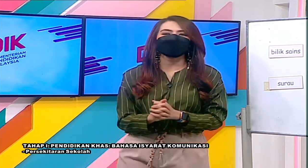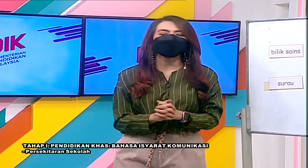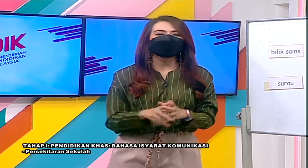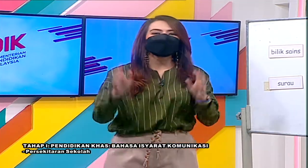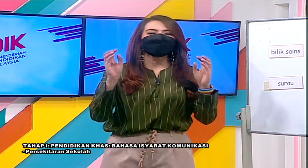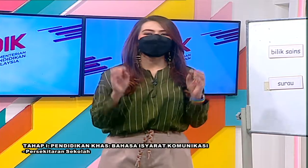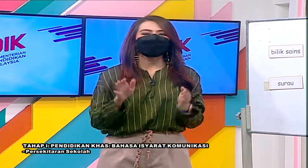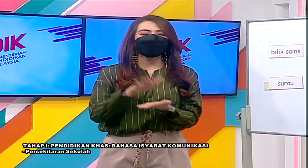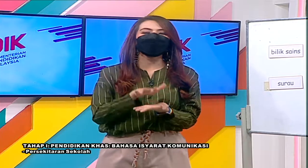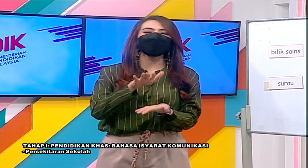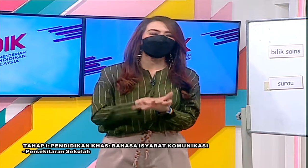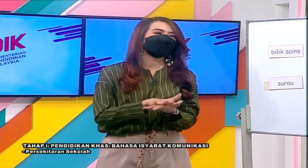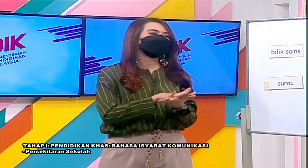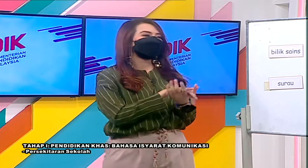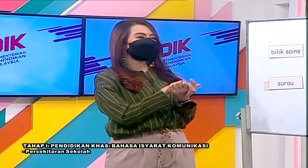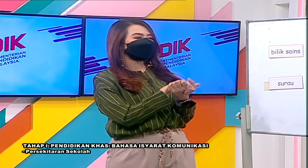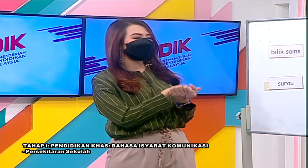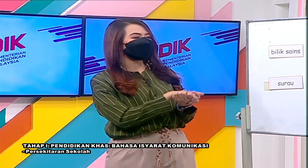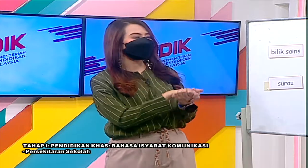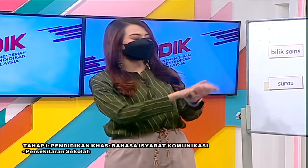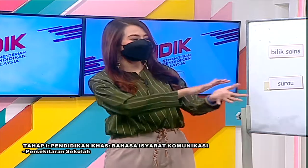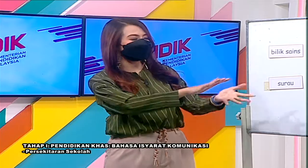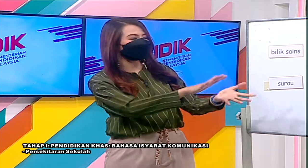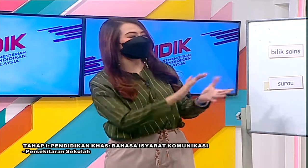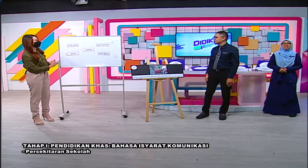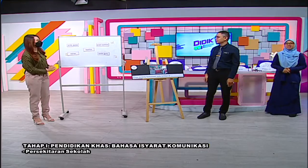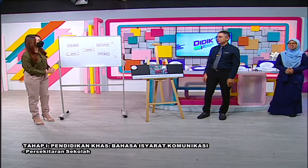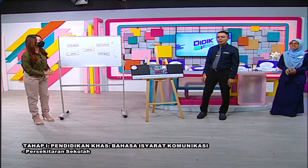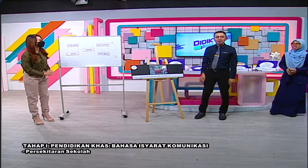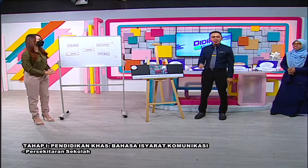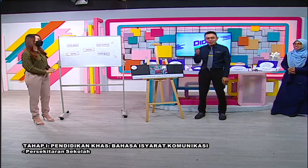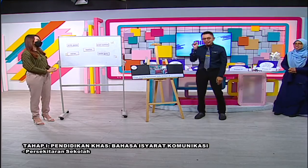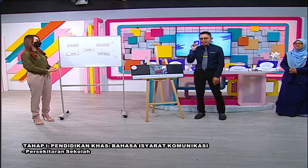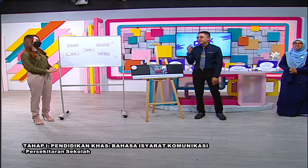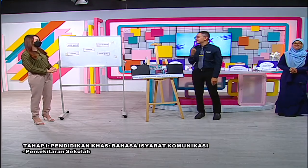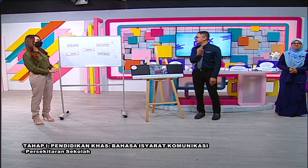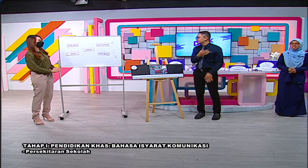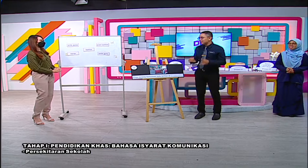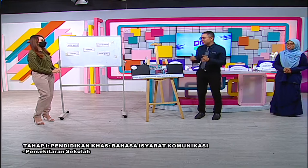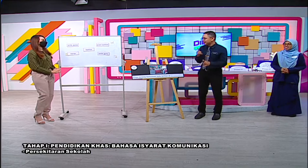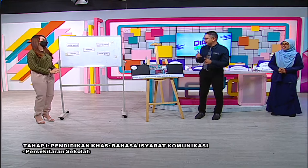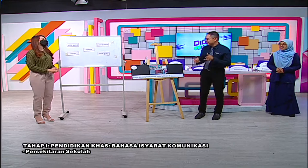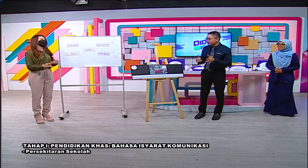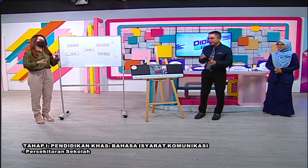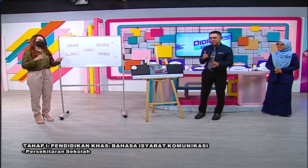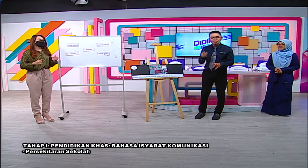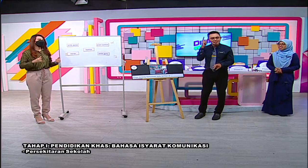persekitaran sekolah. Baik, Cikgu, kita teruskan aktiviti kita, Cikgu. Okey, tadi kita sudah main. Main